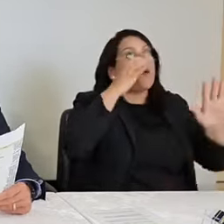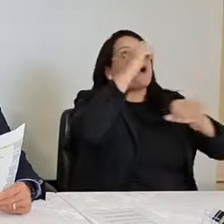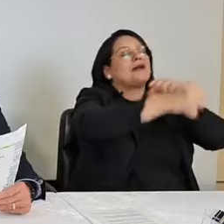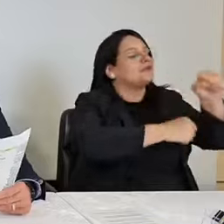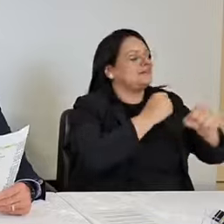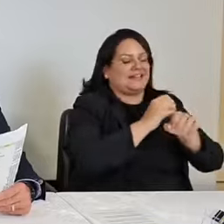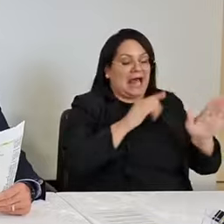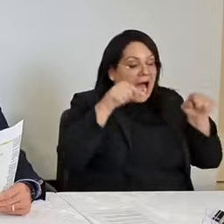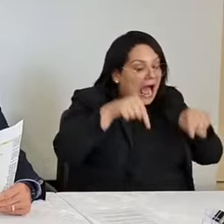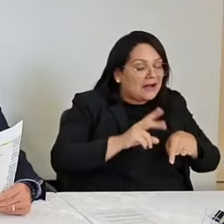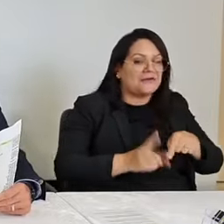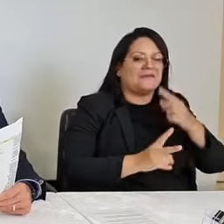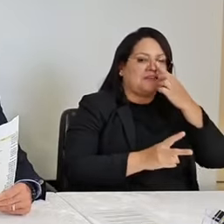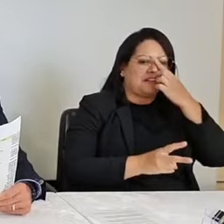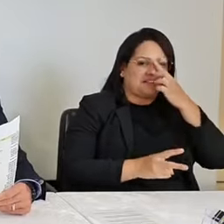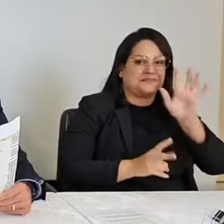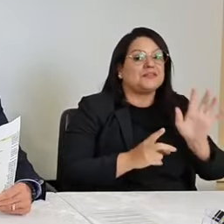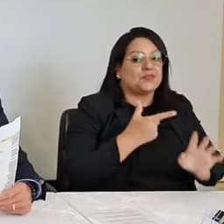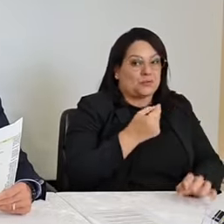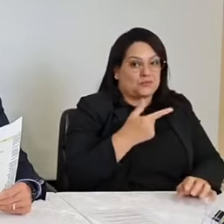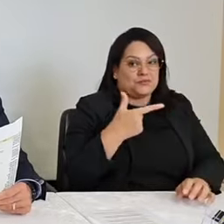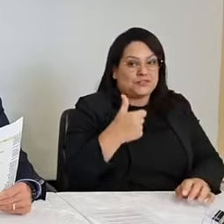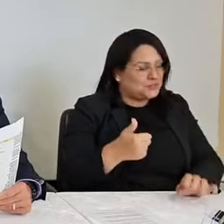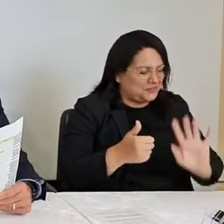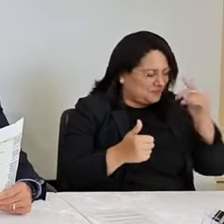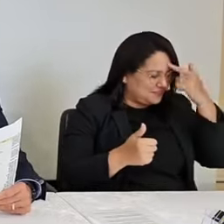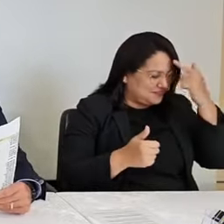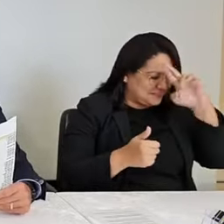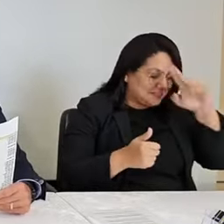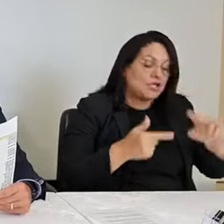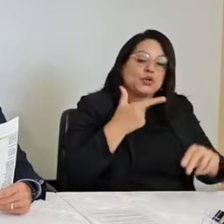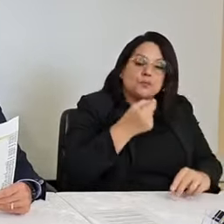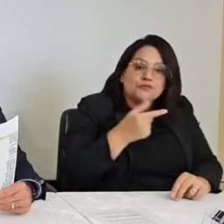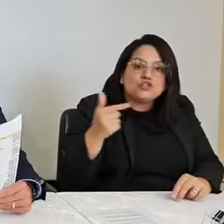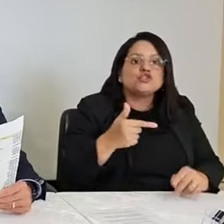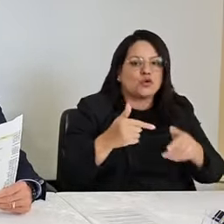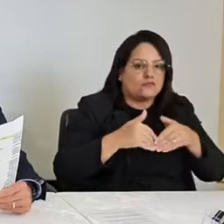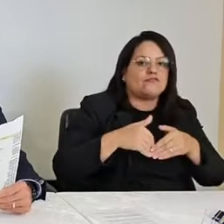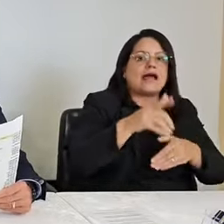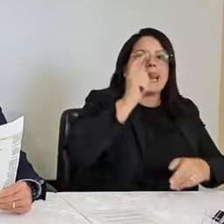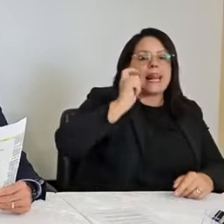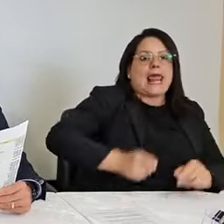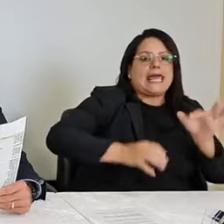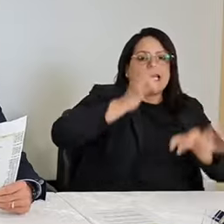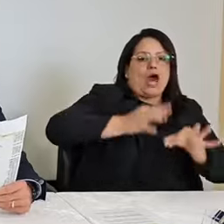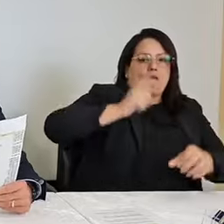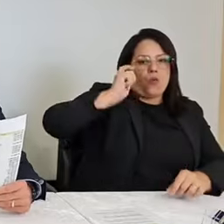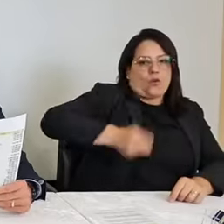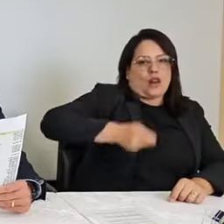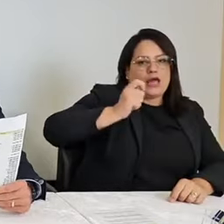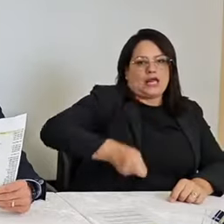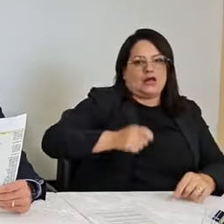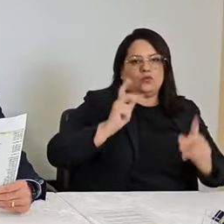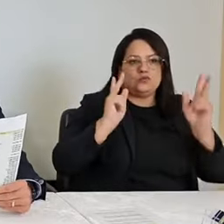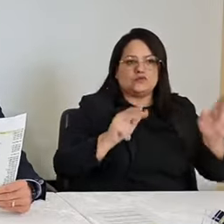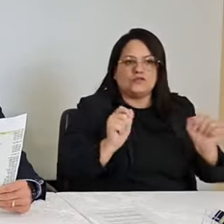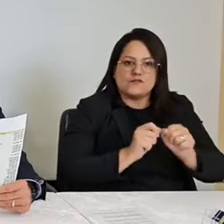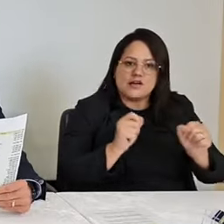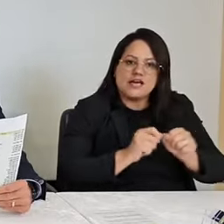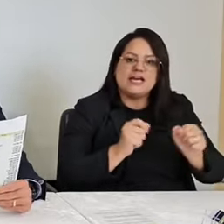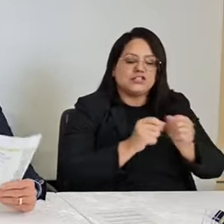sempre, desculpa, 22. Eu estou numa 21 aí, 2021. No meio desse ano, vamos estar levando a leilão. Mais um leilão como que a gente está fazendo de